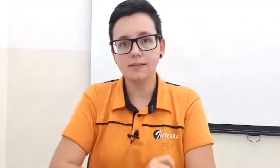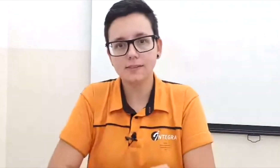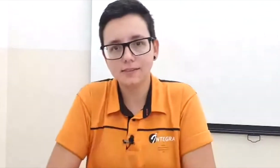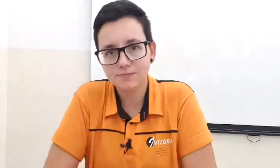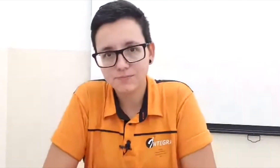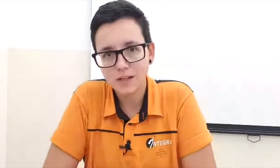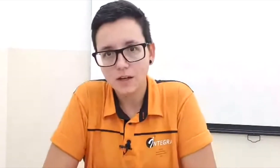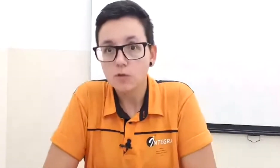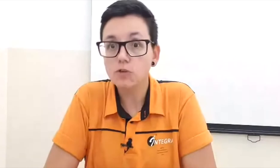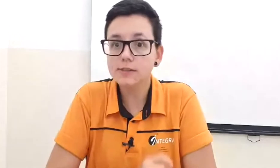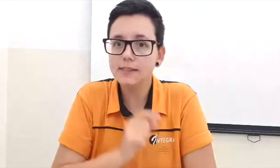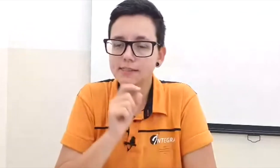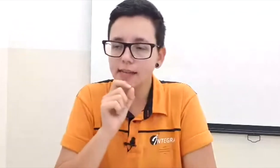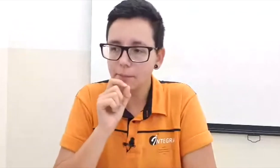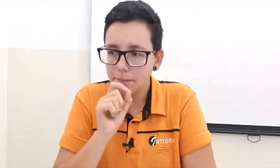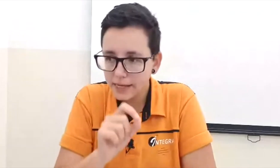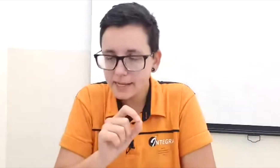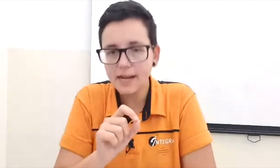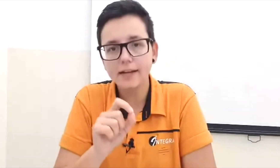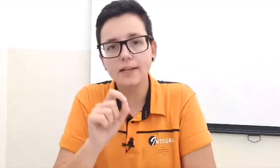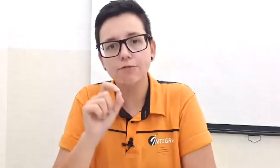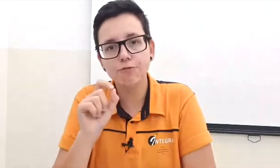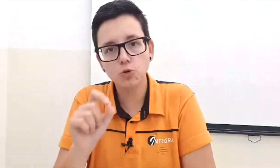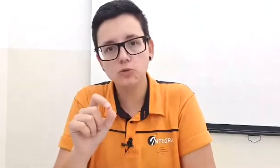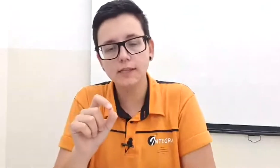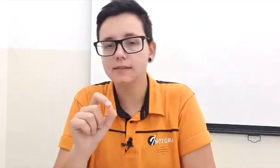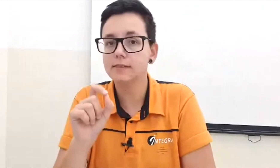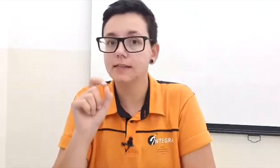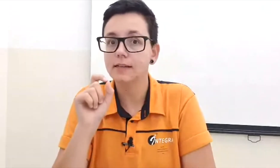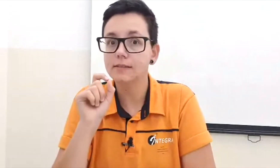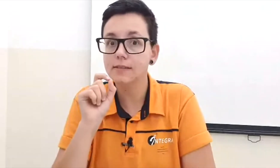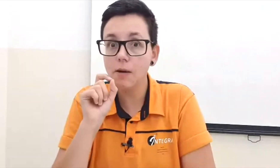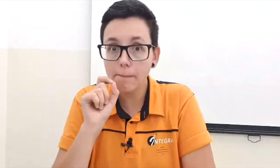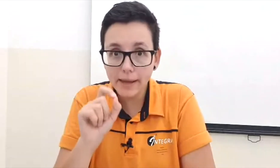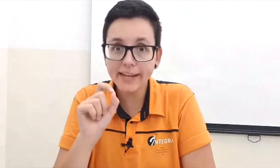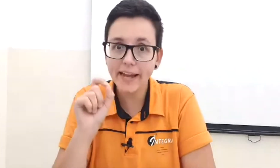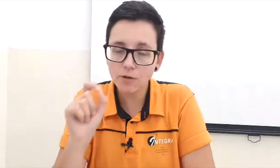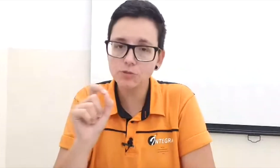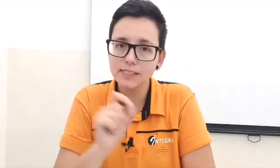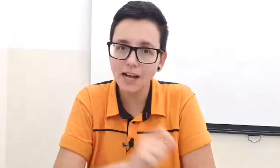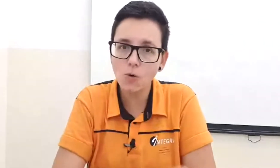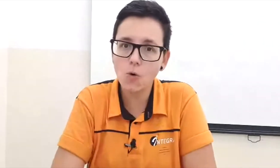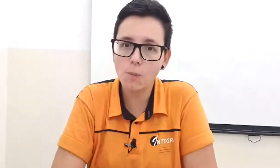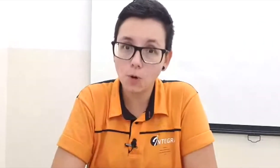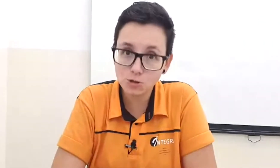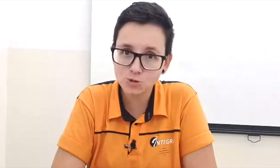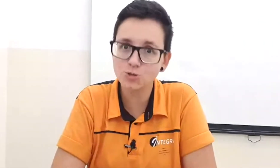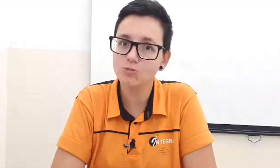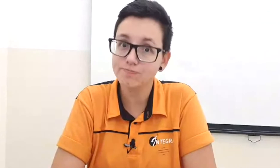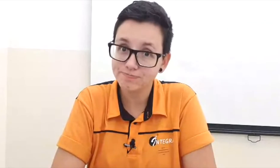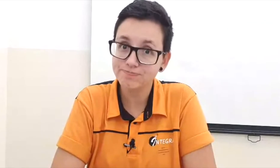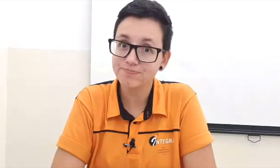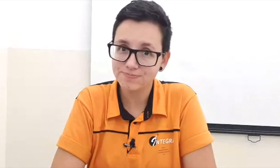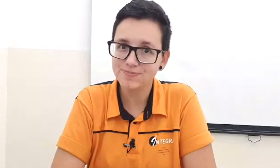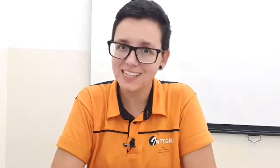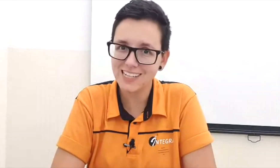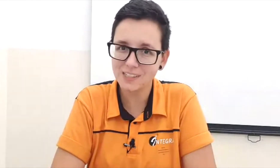frutas. Você sabia que frutas também é um sinal composto?